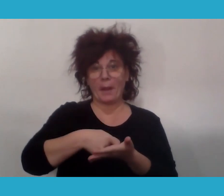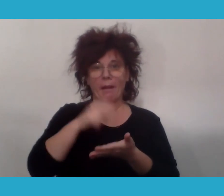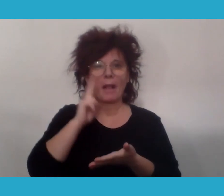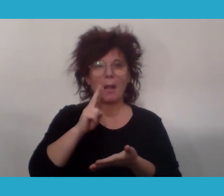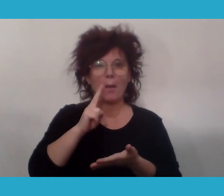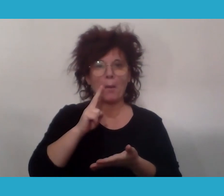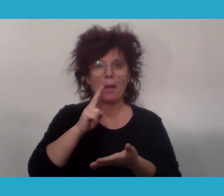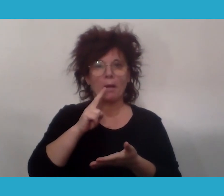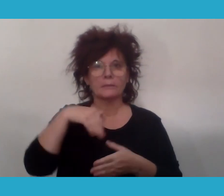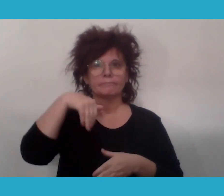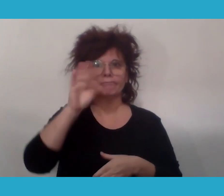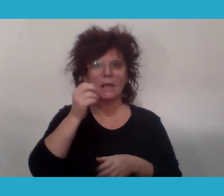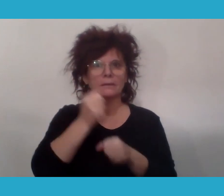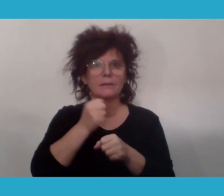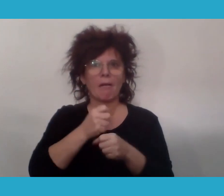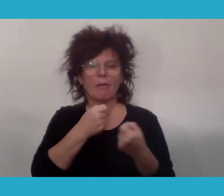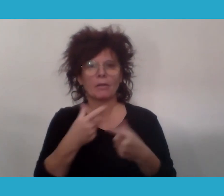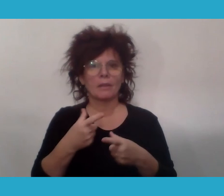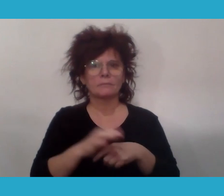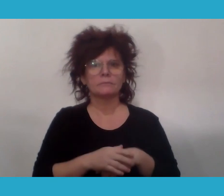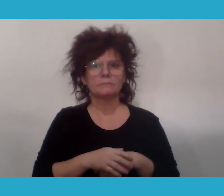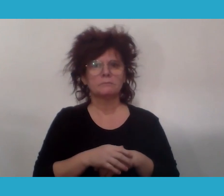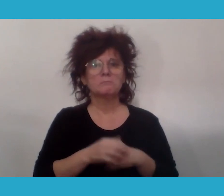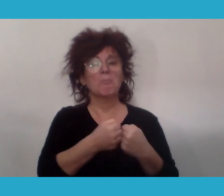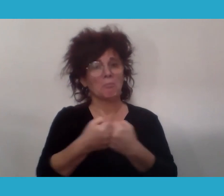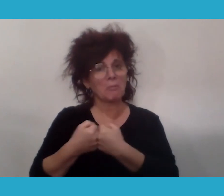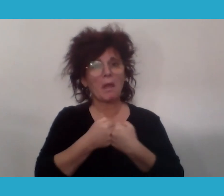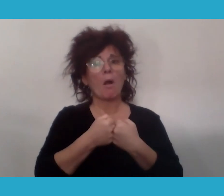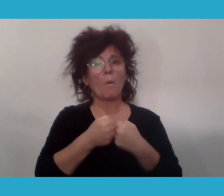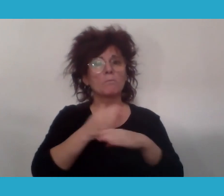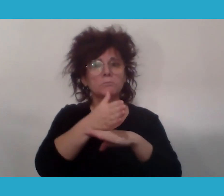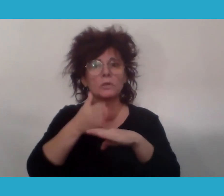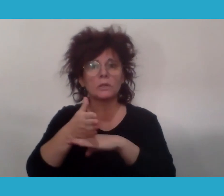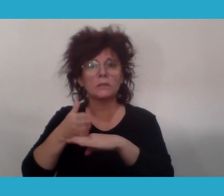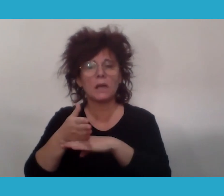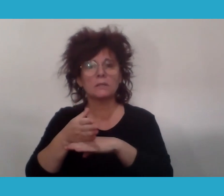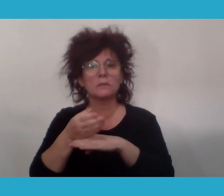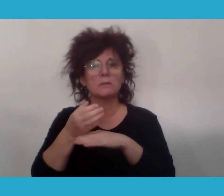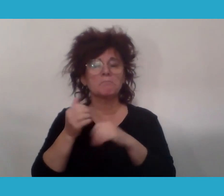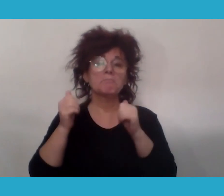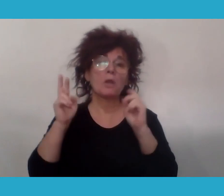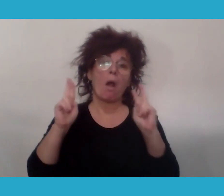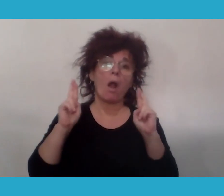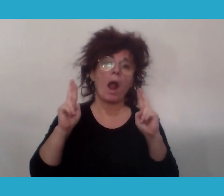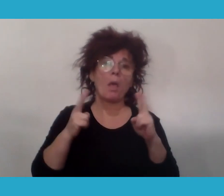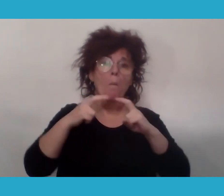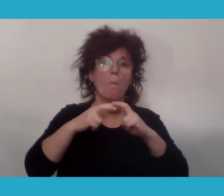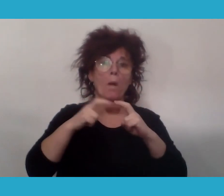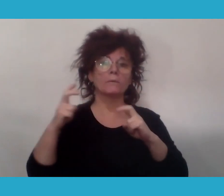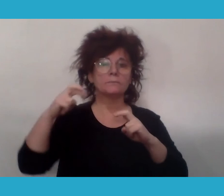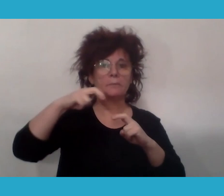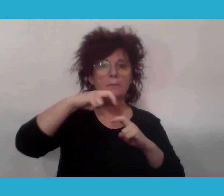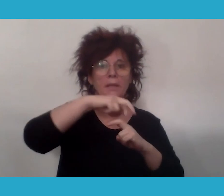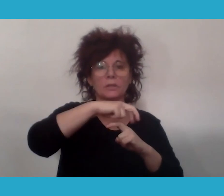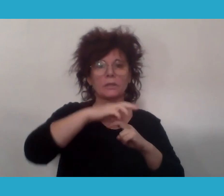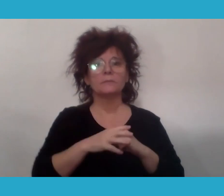que van a generar mayor empleo. Está de acuerdo con el trazado y espera que aprovechen para hacer un puente peatonal. Tras